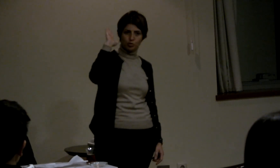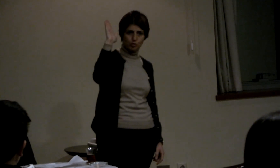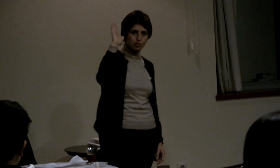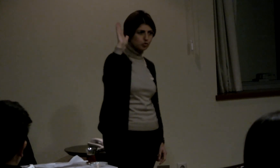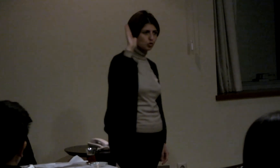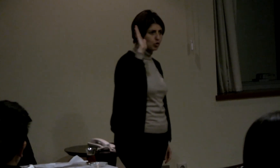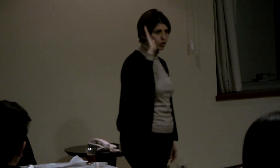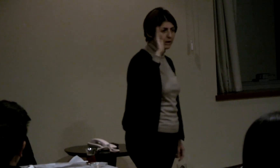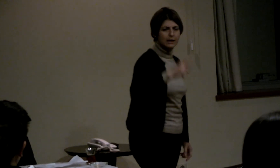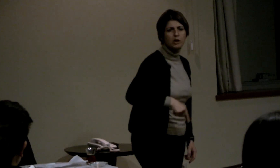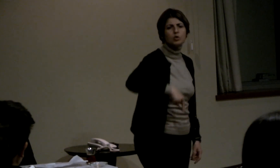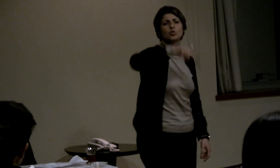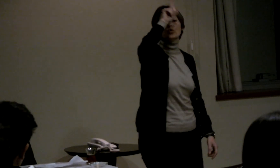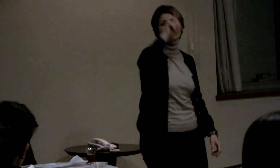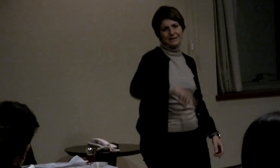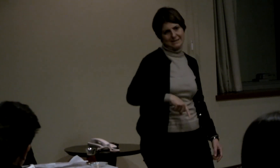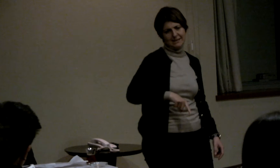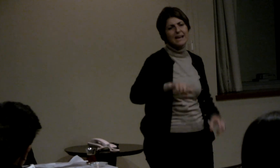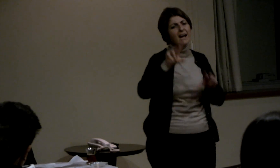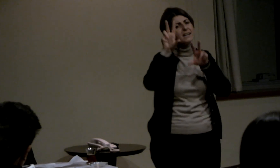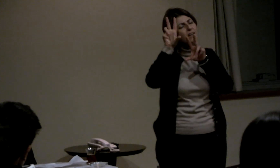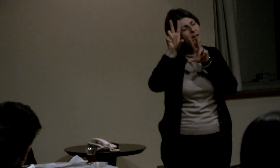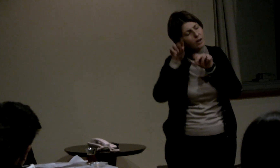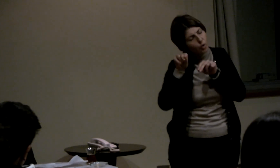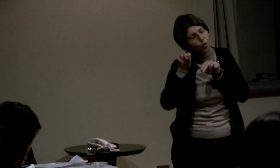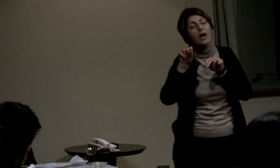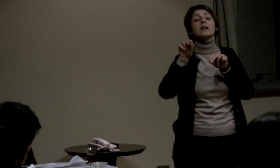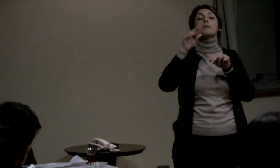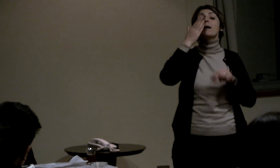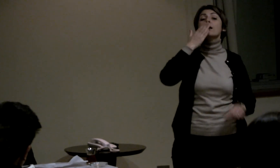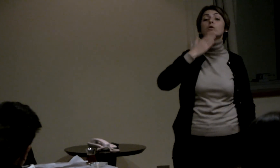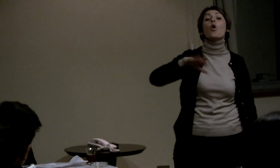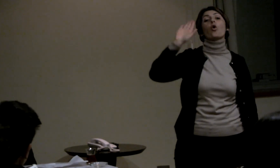gidiyoruz. Günübirlik. Yani konaklama yok.